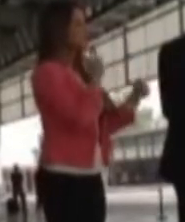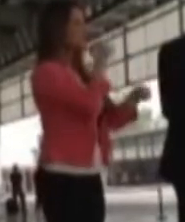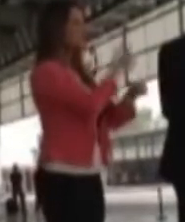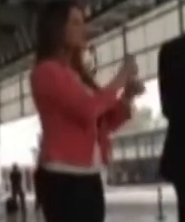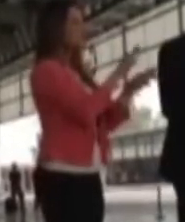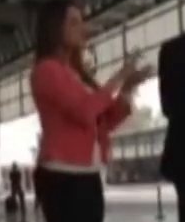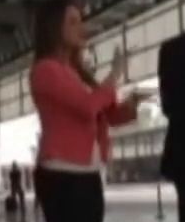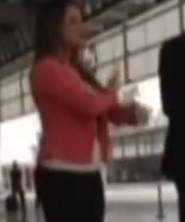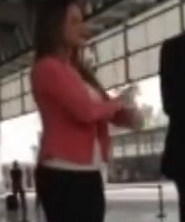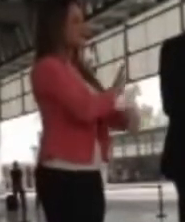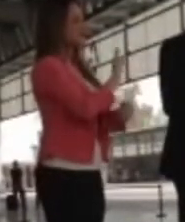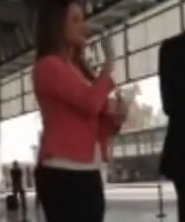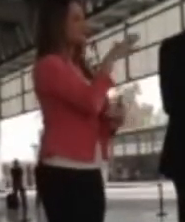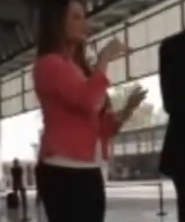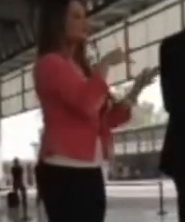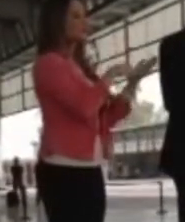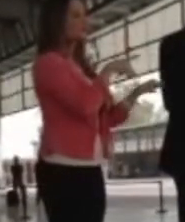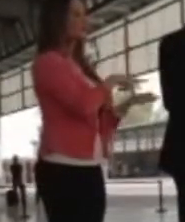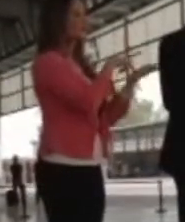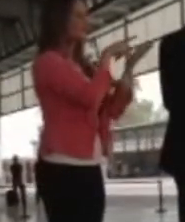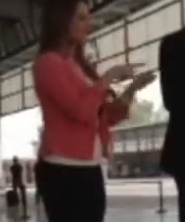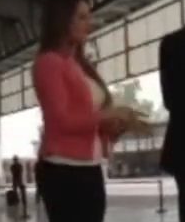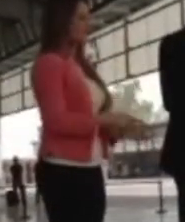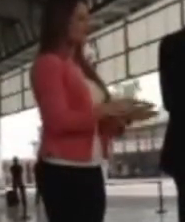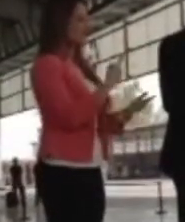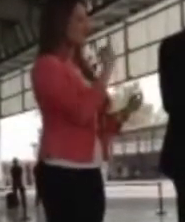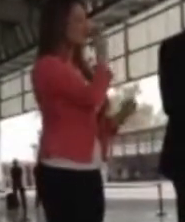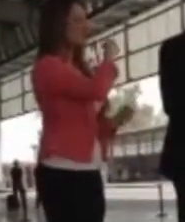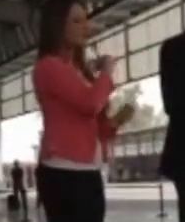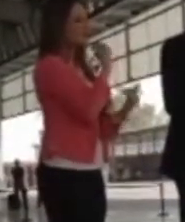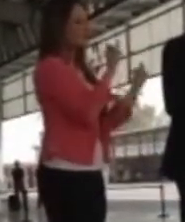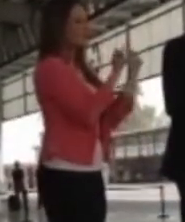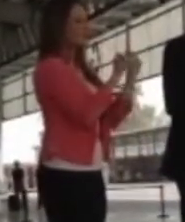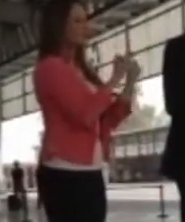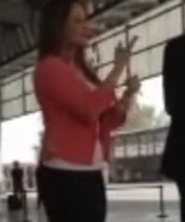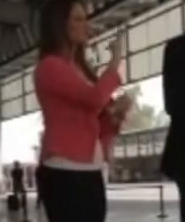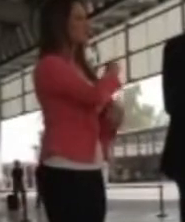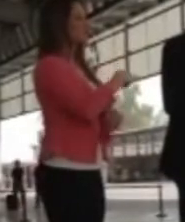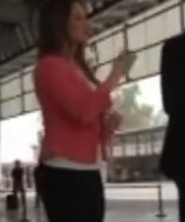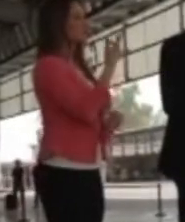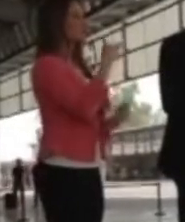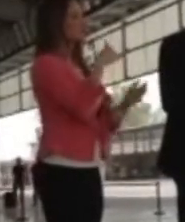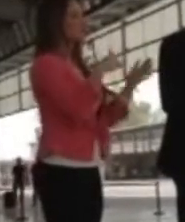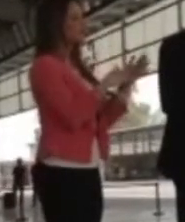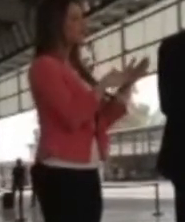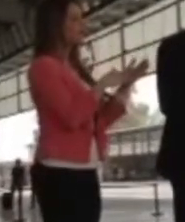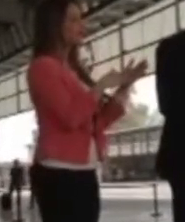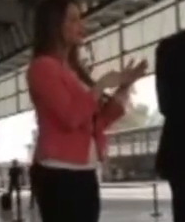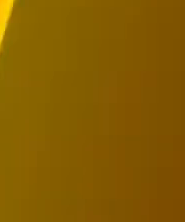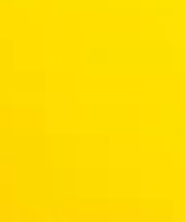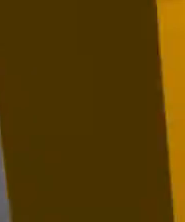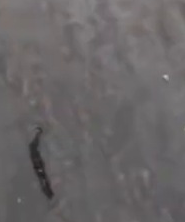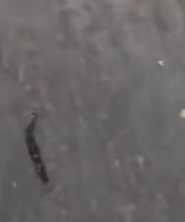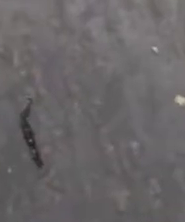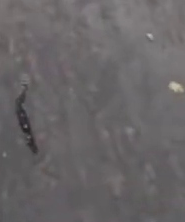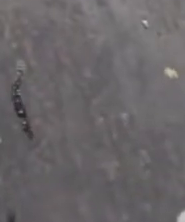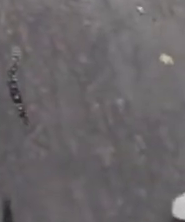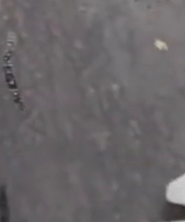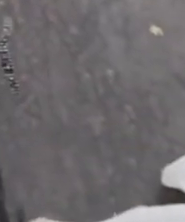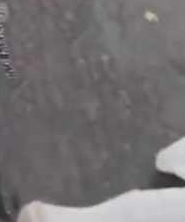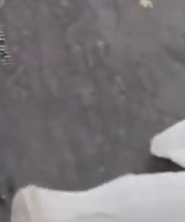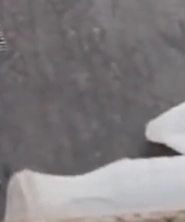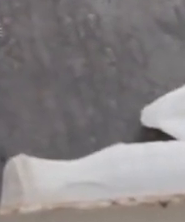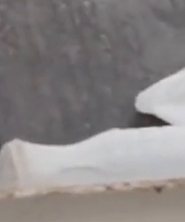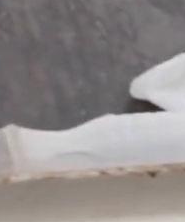de 10.000 kilogramos hora, equivalentes a unas 250.000 botellas hora. La apertura de